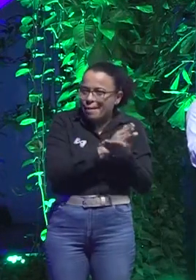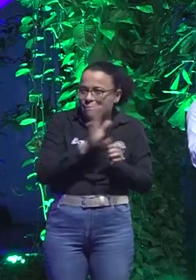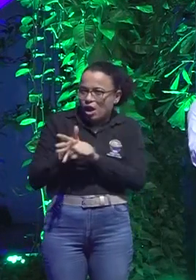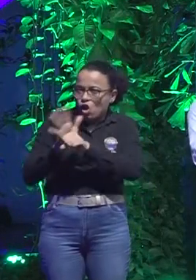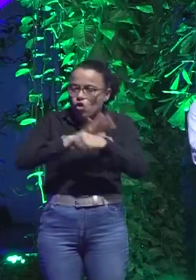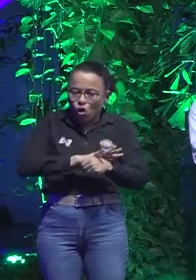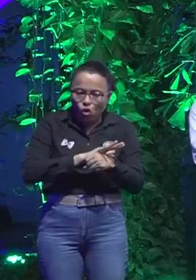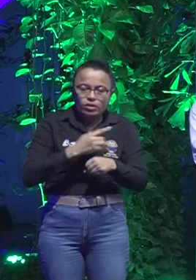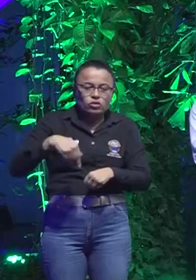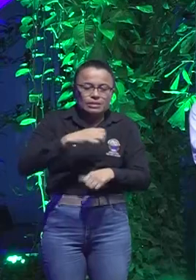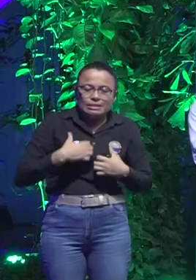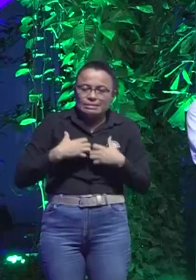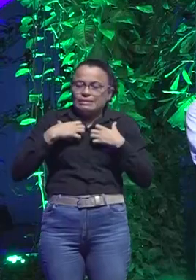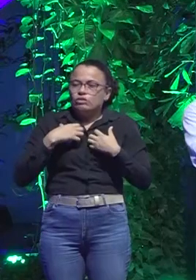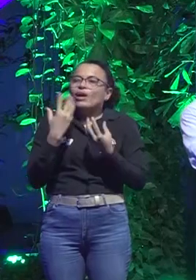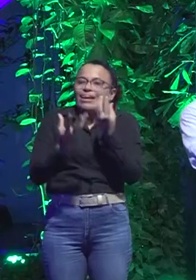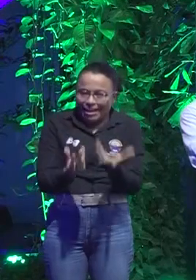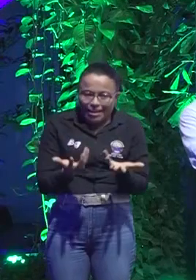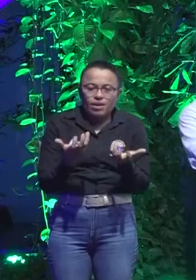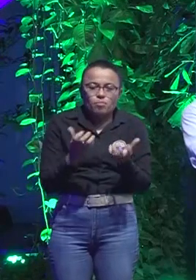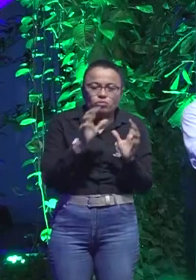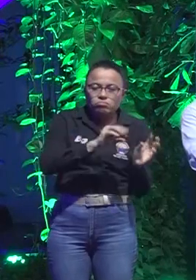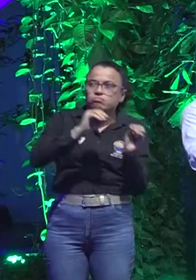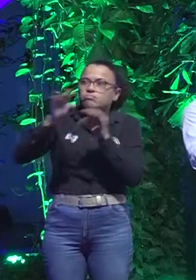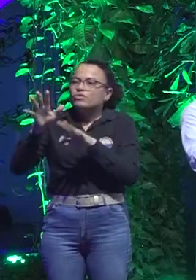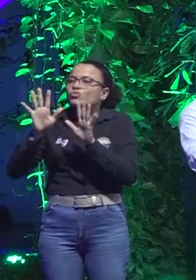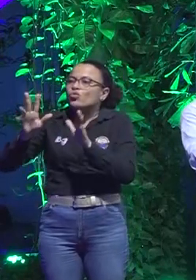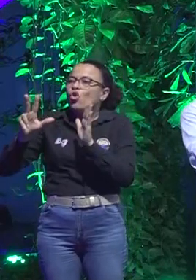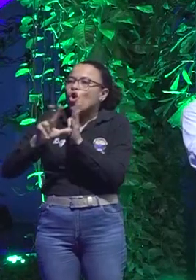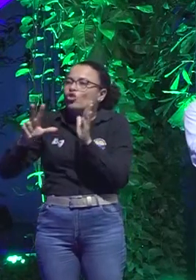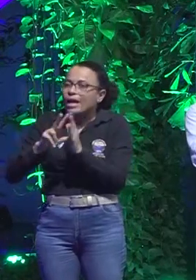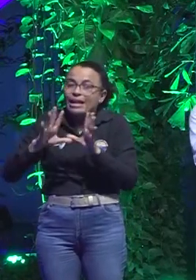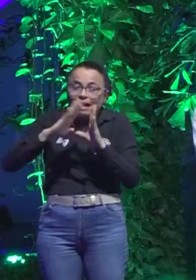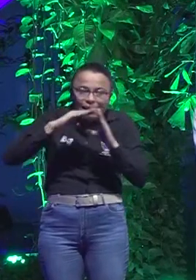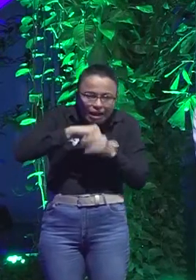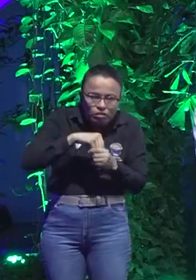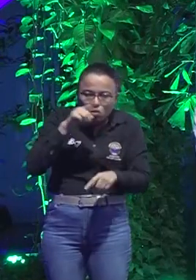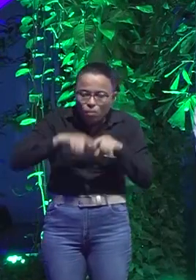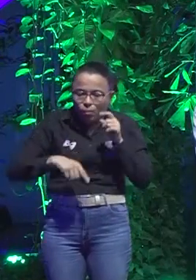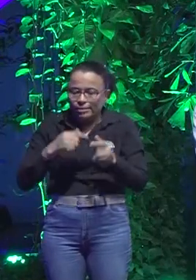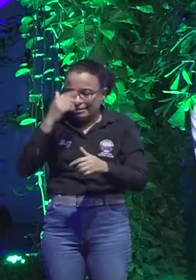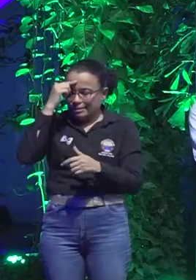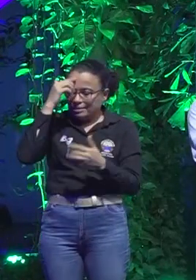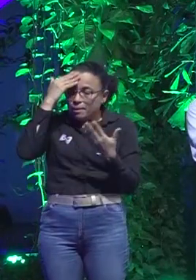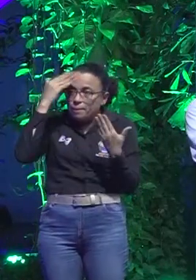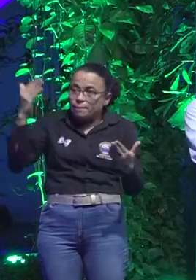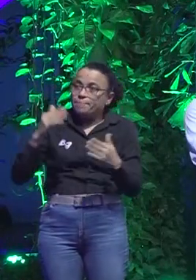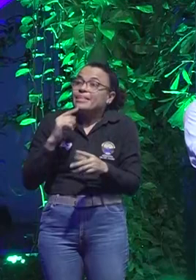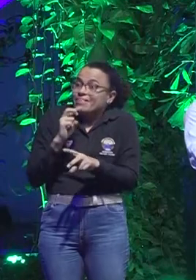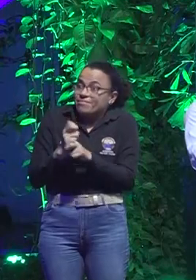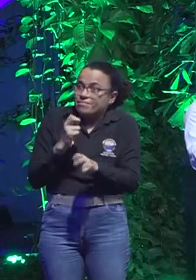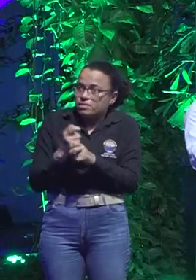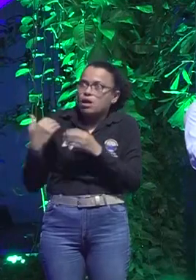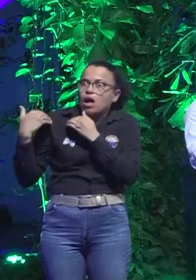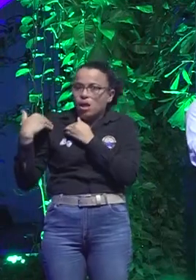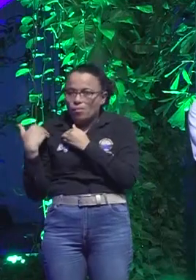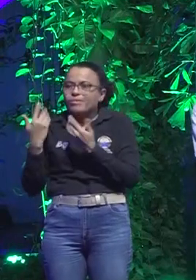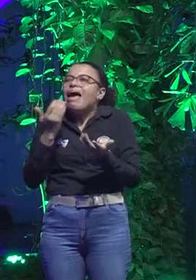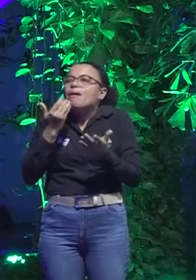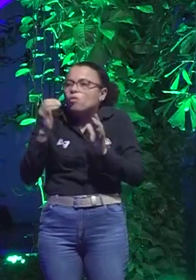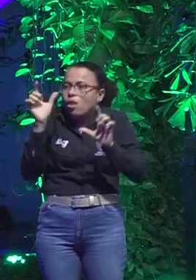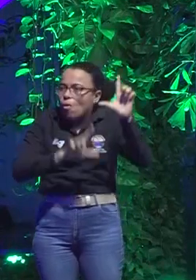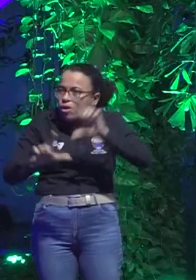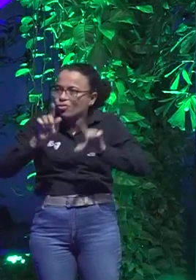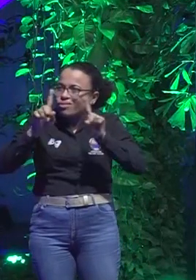tenían cómo aislarse en sus casas. Y yo decía, ¿qué tamaño y responsabilidad la mía de montar un laboratorio de COVID? Y si Dios no lo permita, se nos